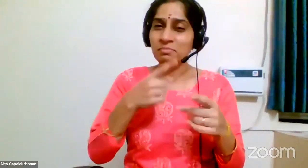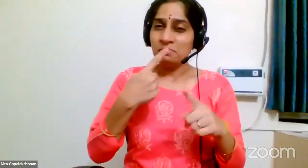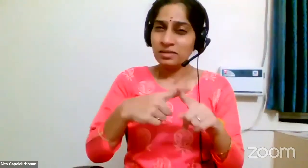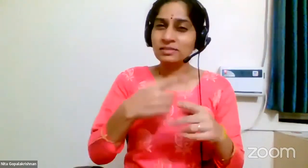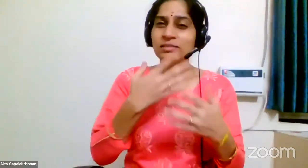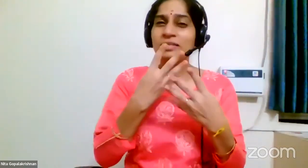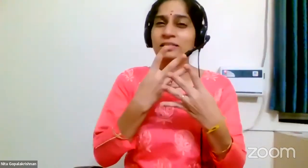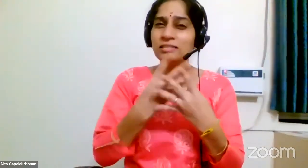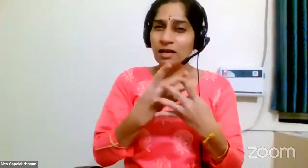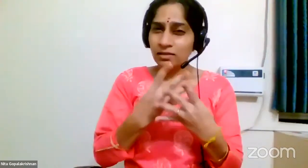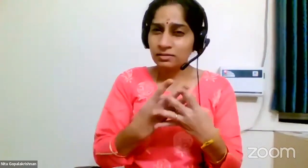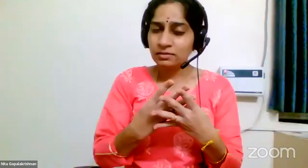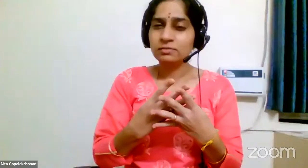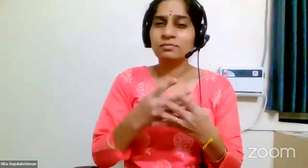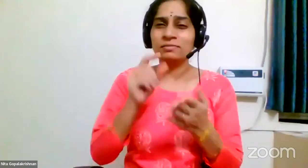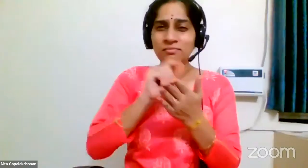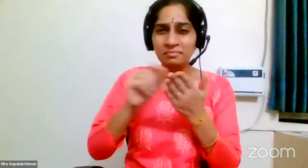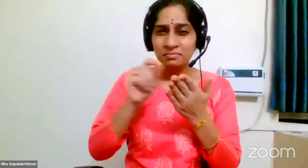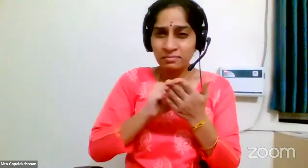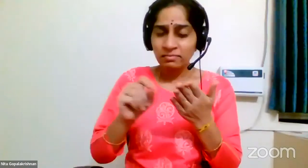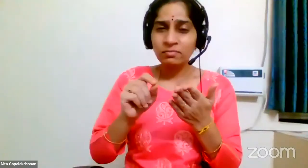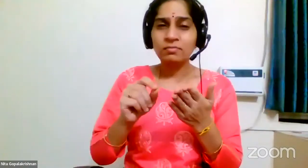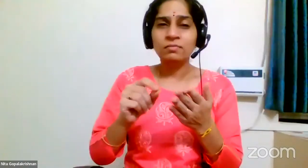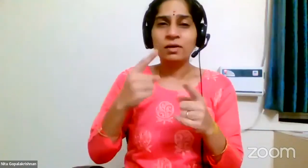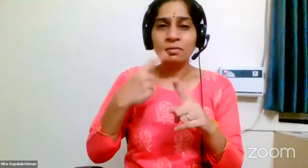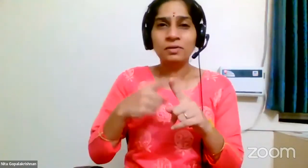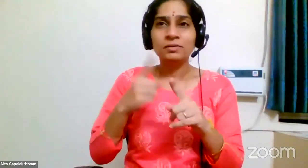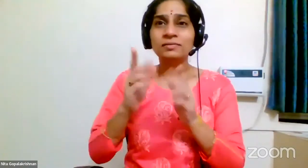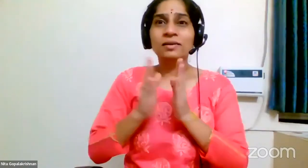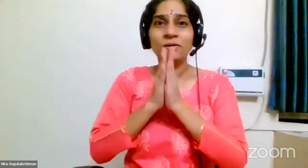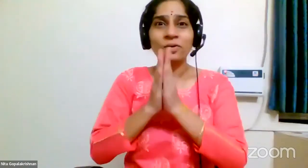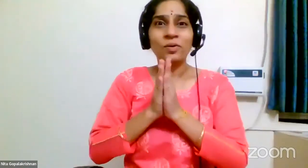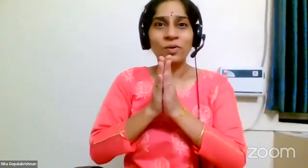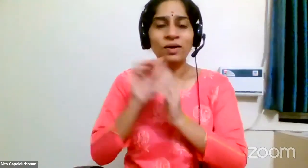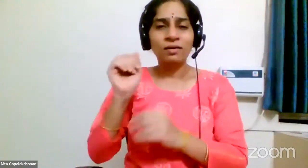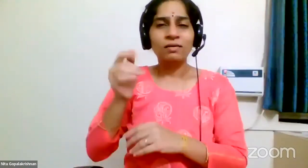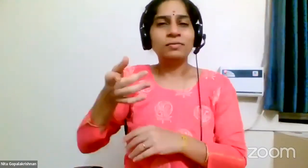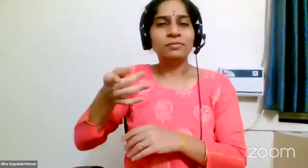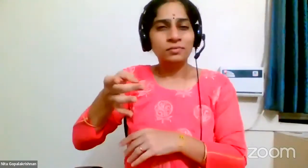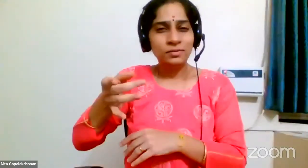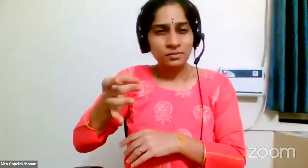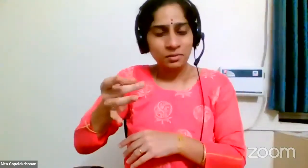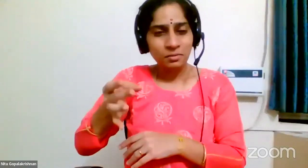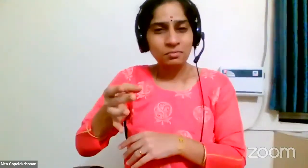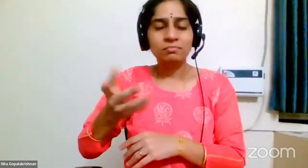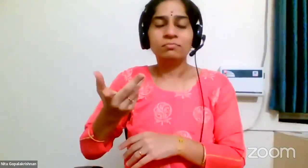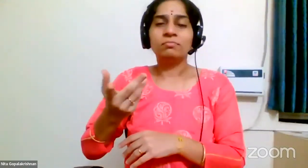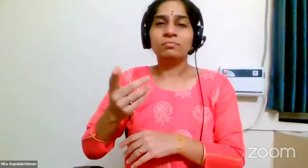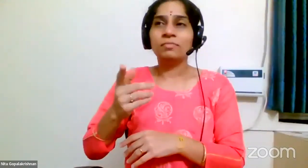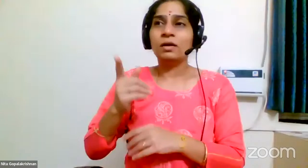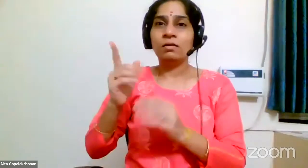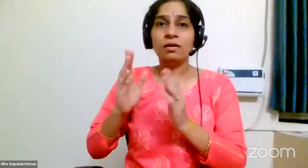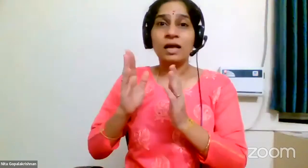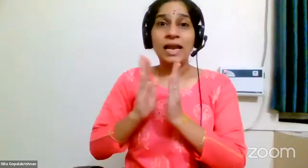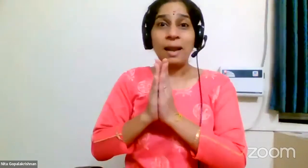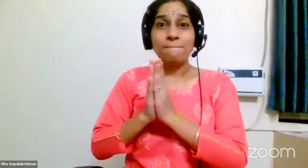भगवान के नामों का जप, इतना सुंदर सुंदर मंदिर, उनमें अर्चा विग्रह की सेवा,